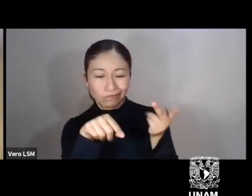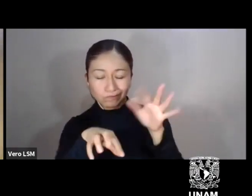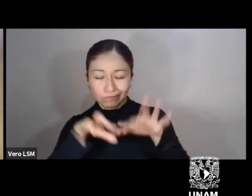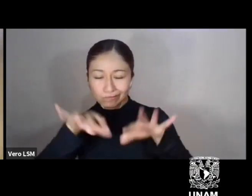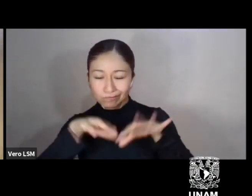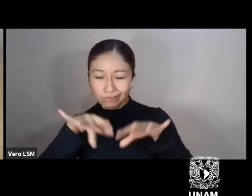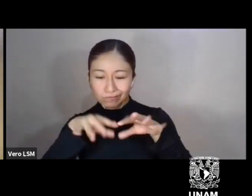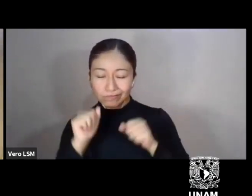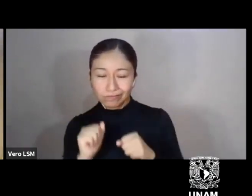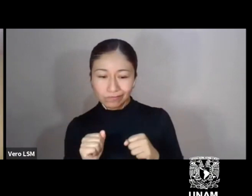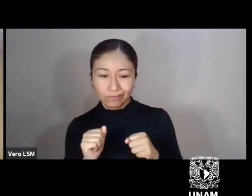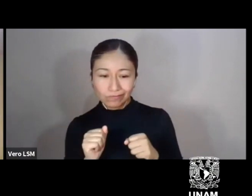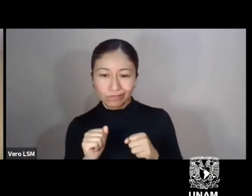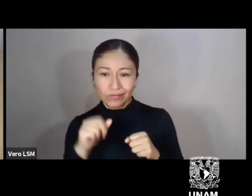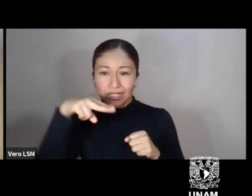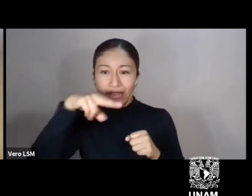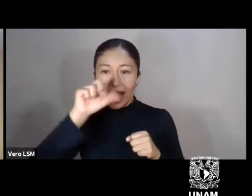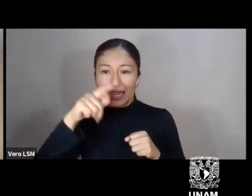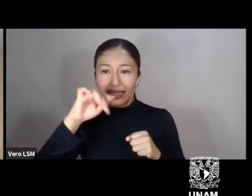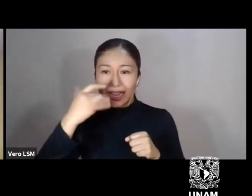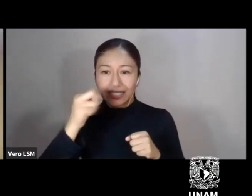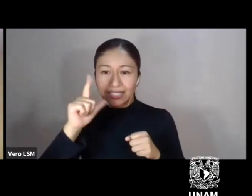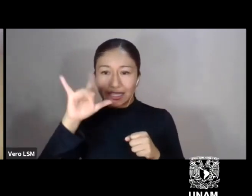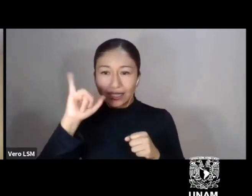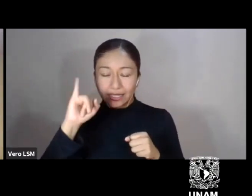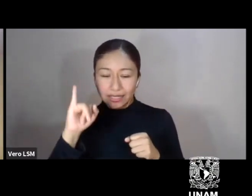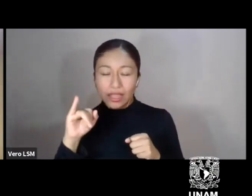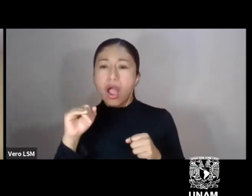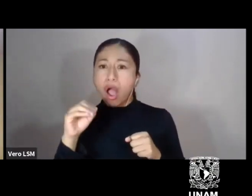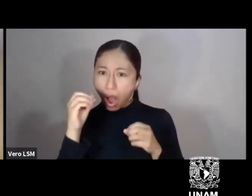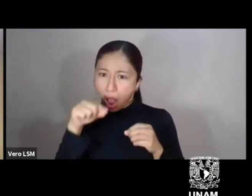Anayeli nos comenta que es una sesión muy dinámica, visible y